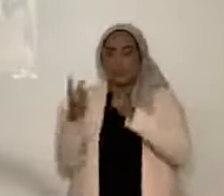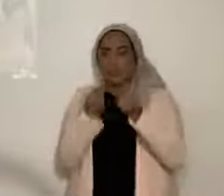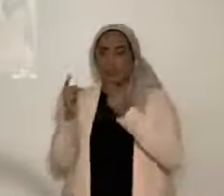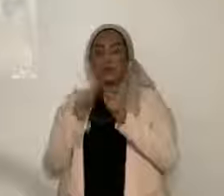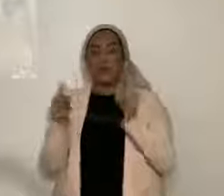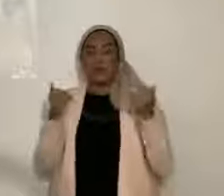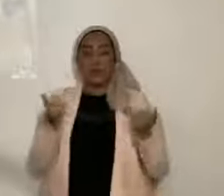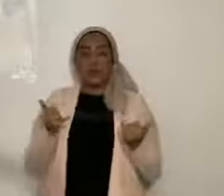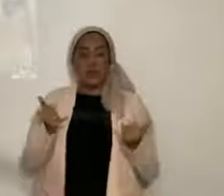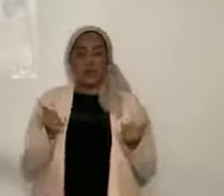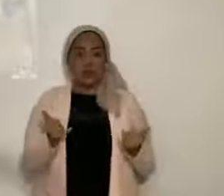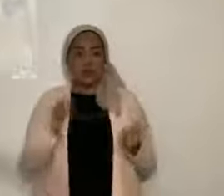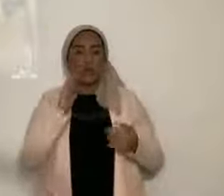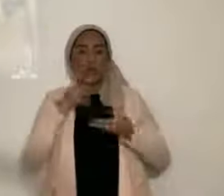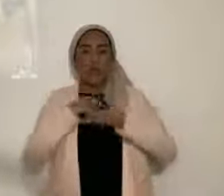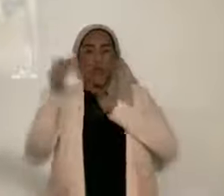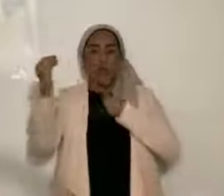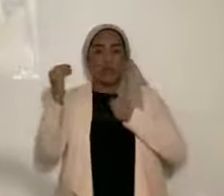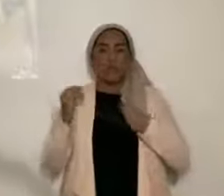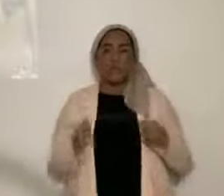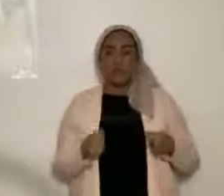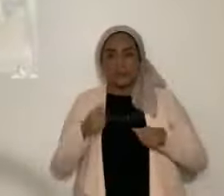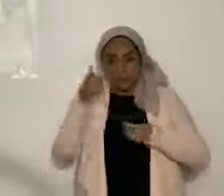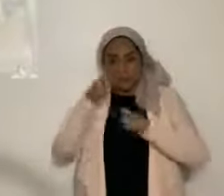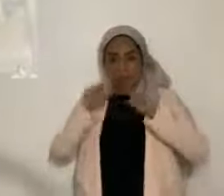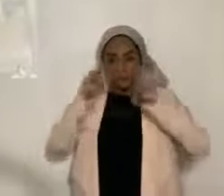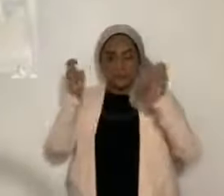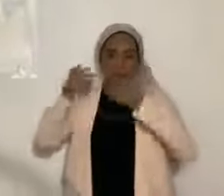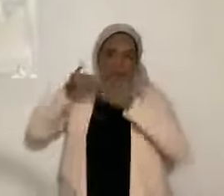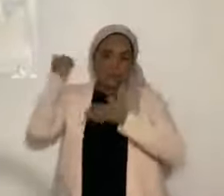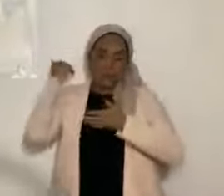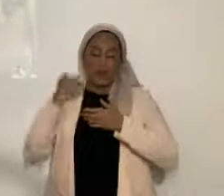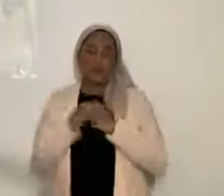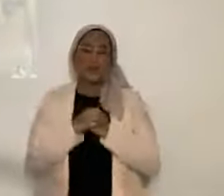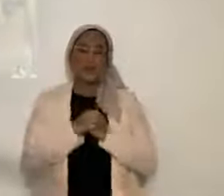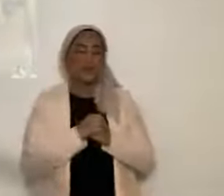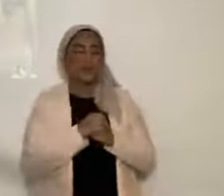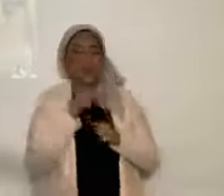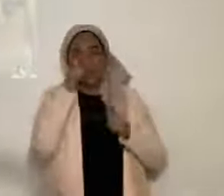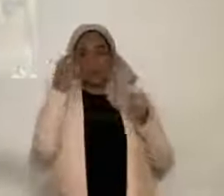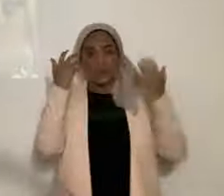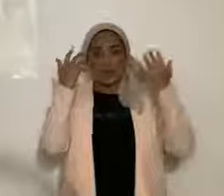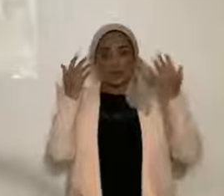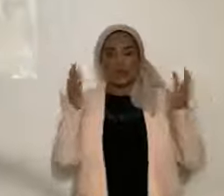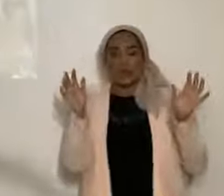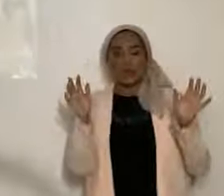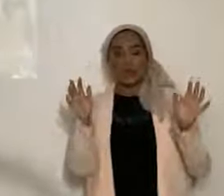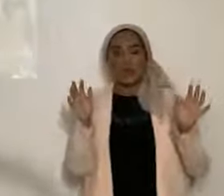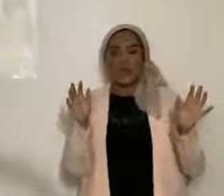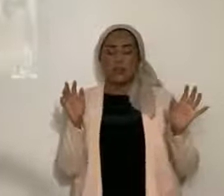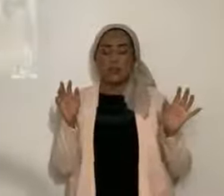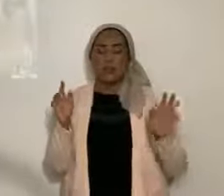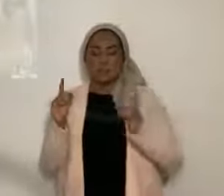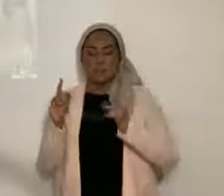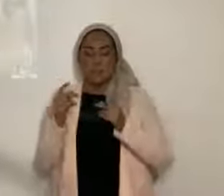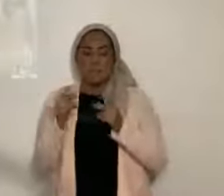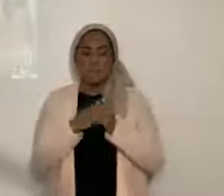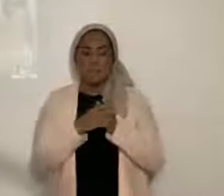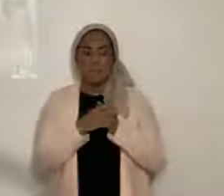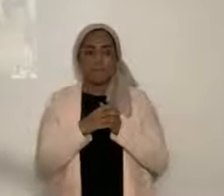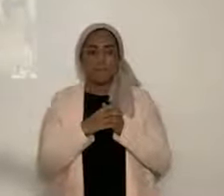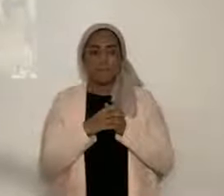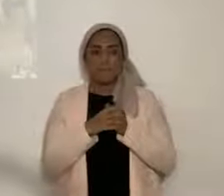ahora va a salir. Recuerden las ministraciones anteriores. Porque ya está en acción el misterio de la iniquidad, solo que hay